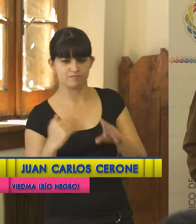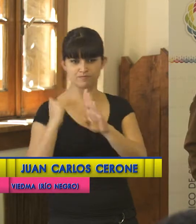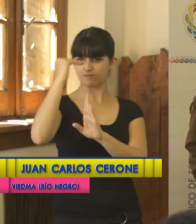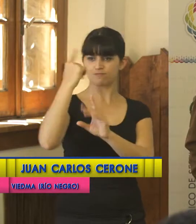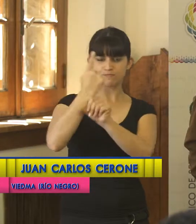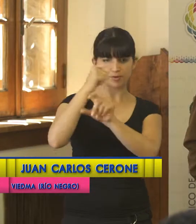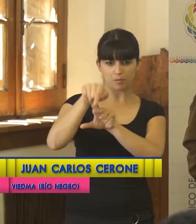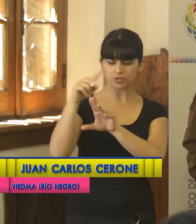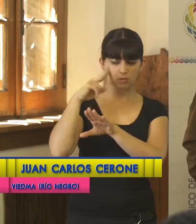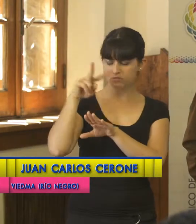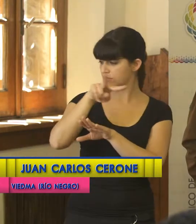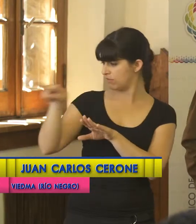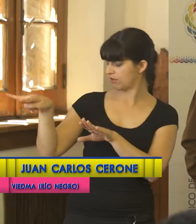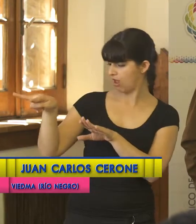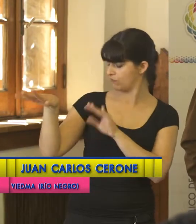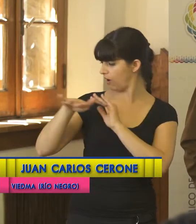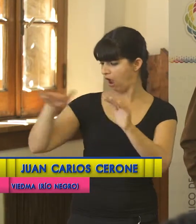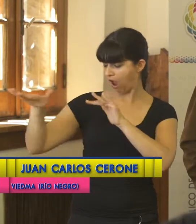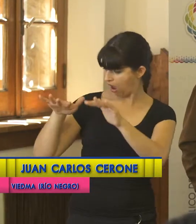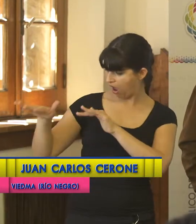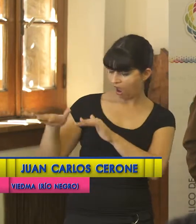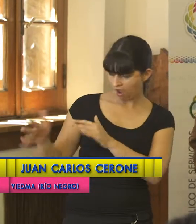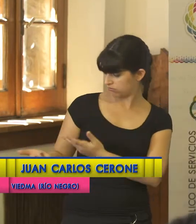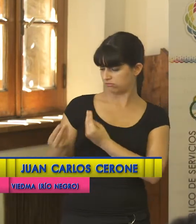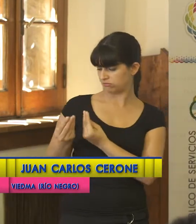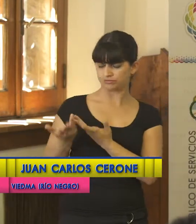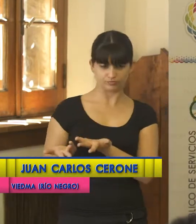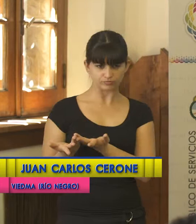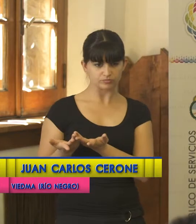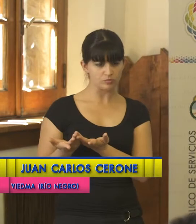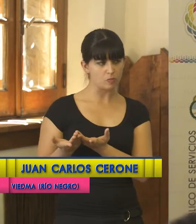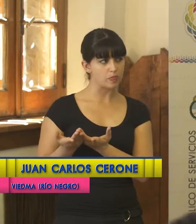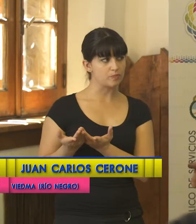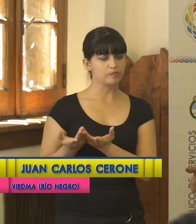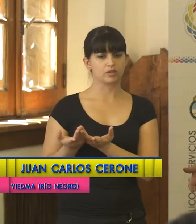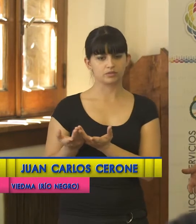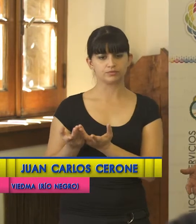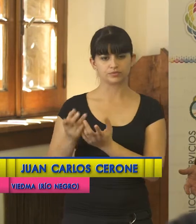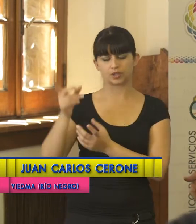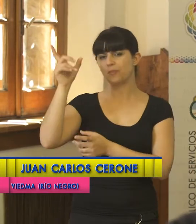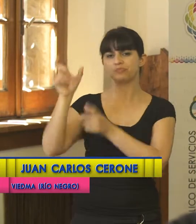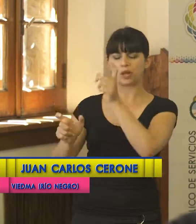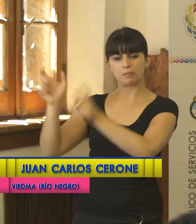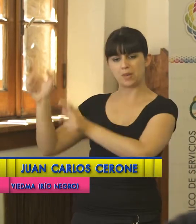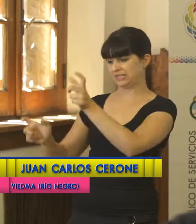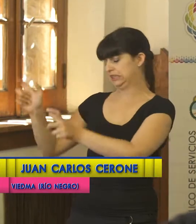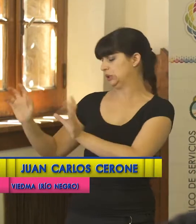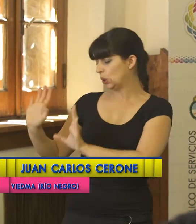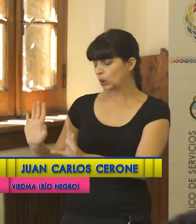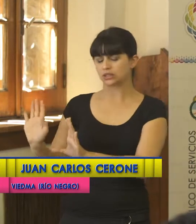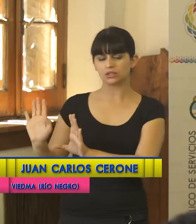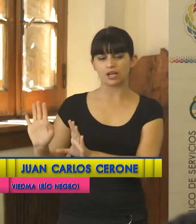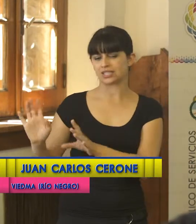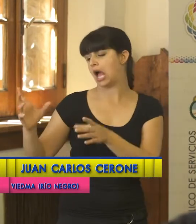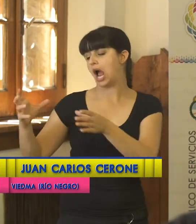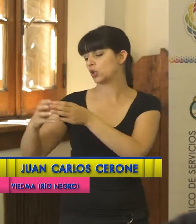y más allá de qué hay personas desde la vereda que estemos cada uno o sea